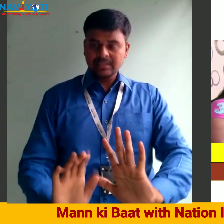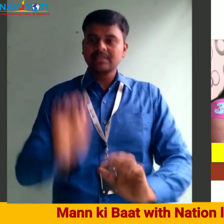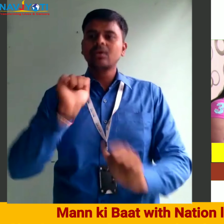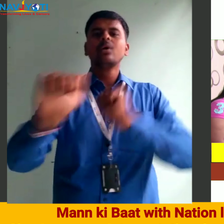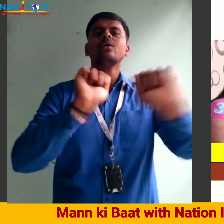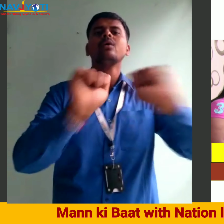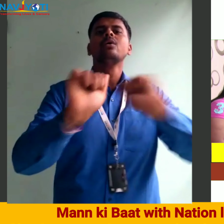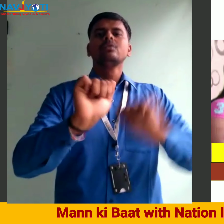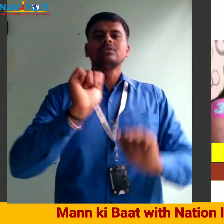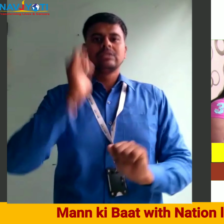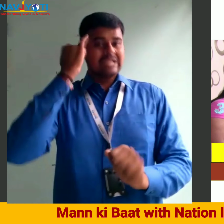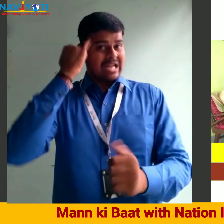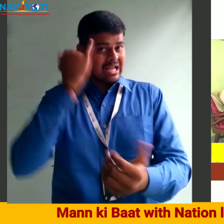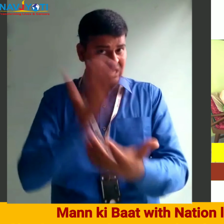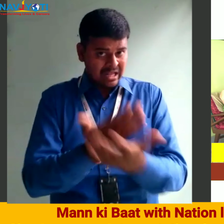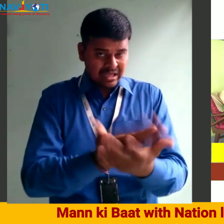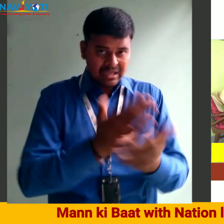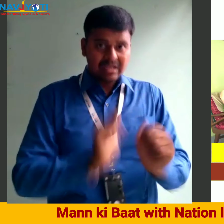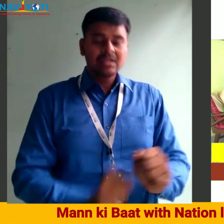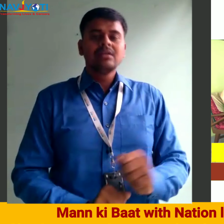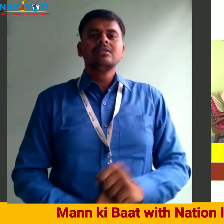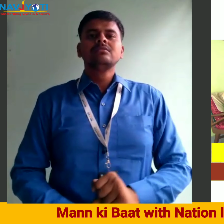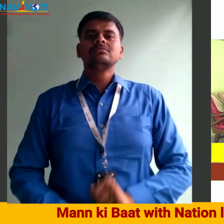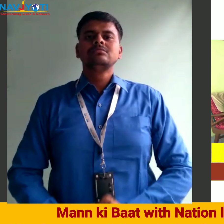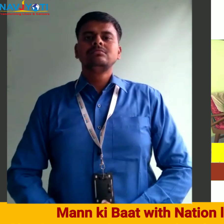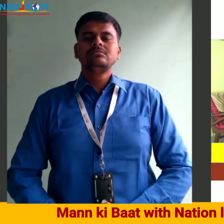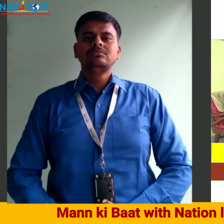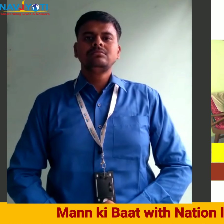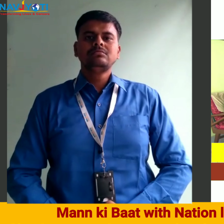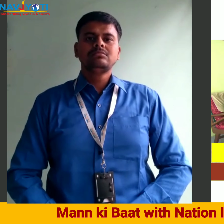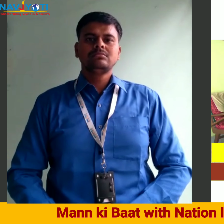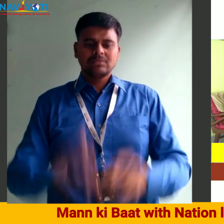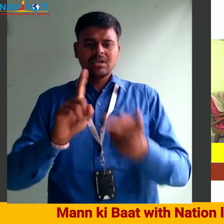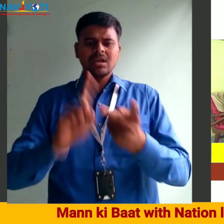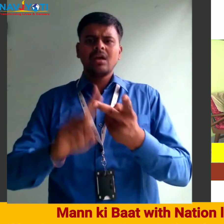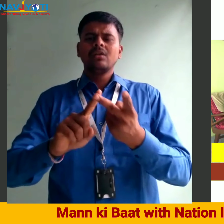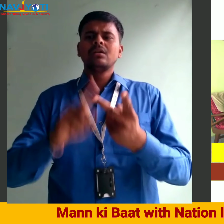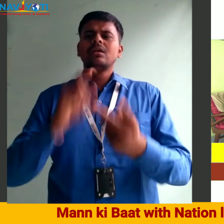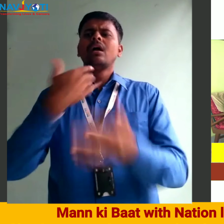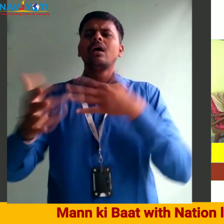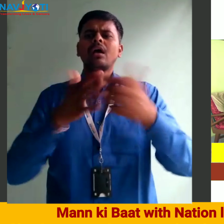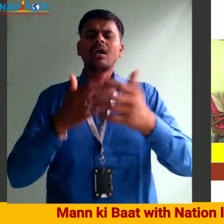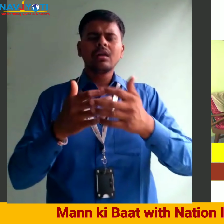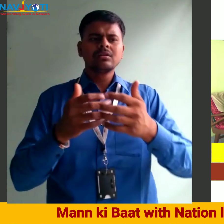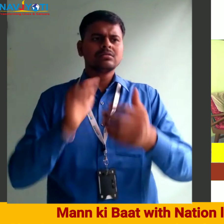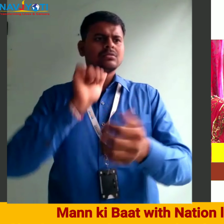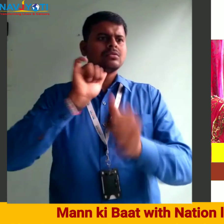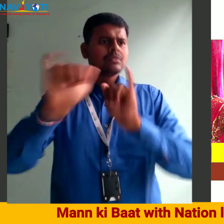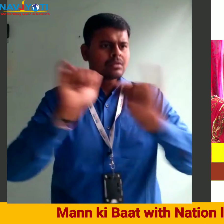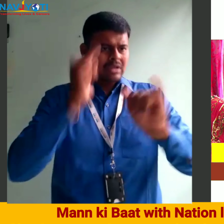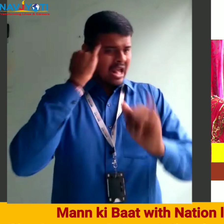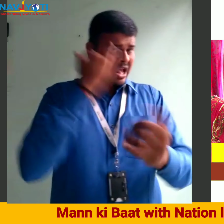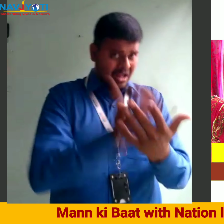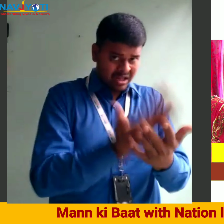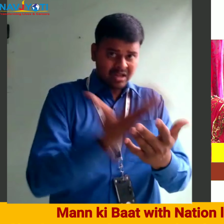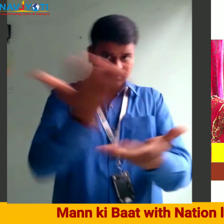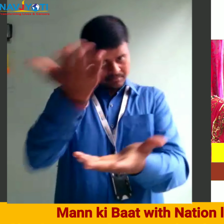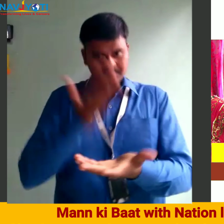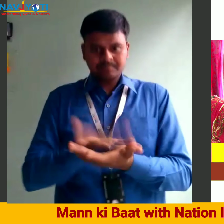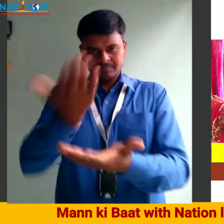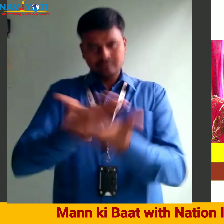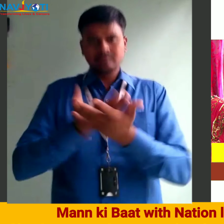वैश्विक महामारी के संकट के बीच आपके परिवार के एक सदस्य के नाते, और आप सब भी मेरे ही